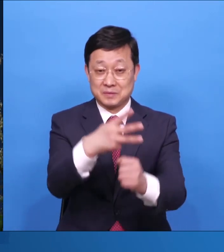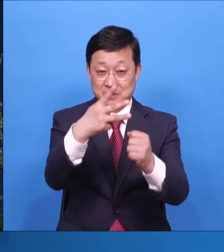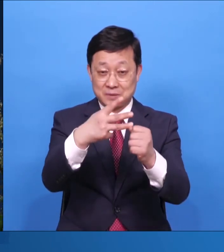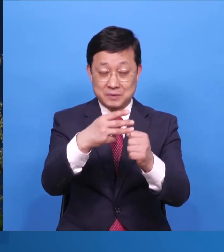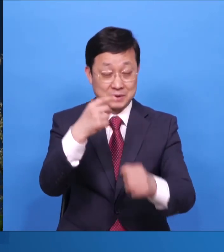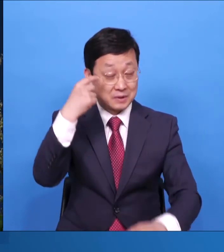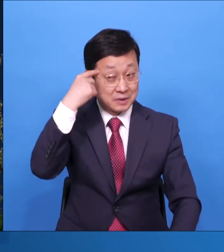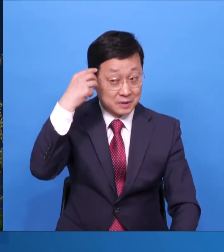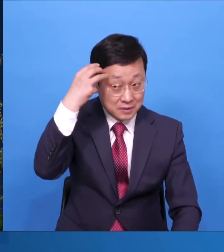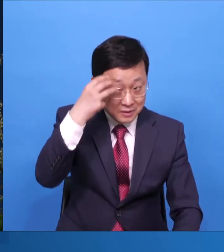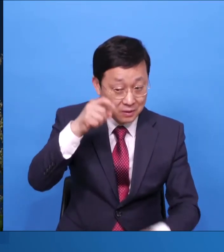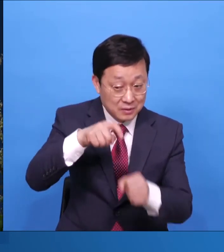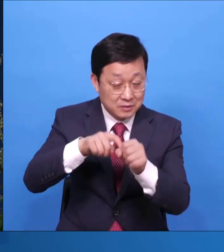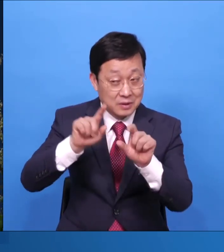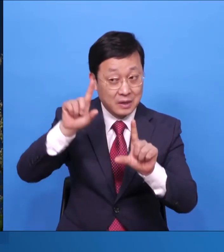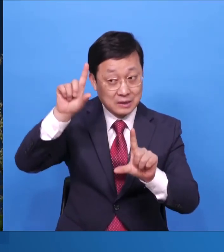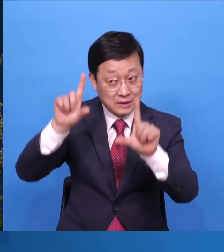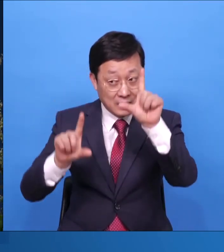정확히